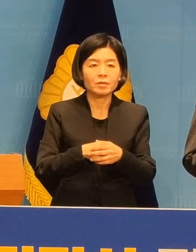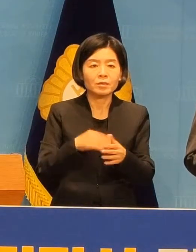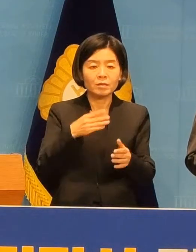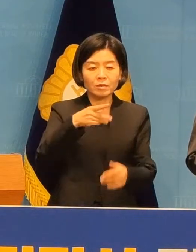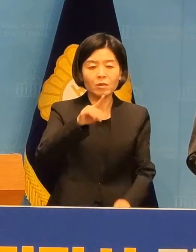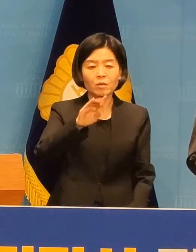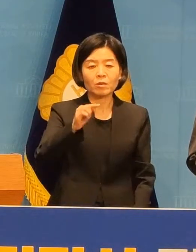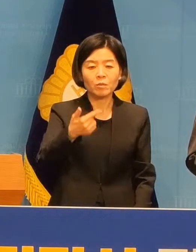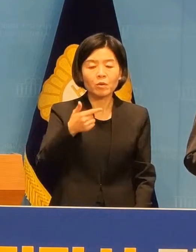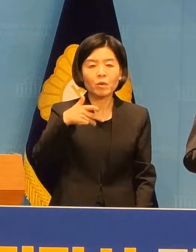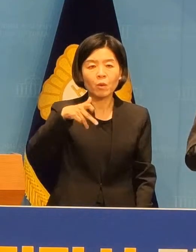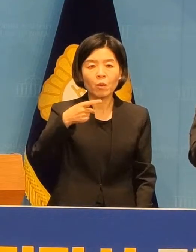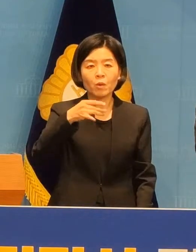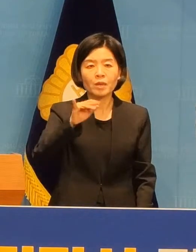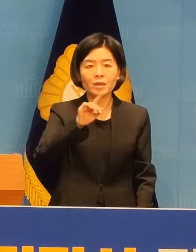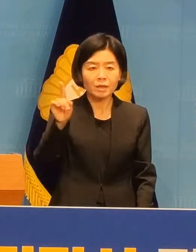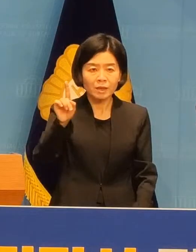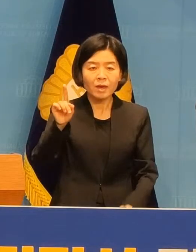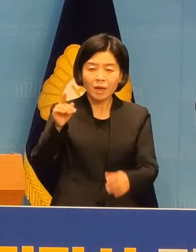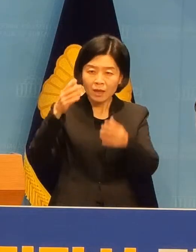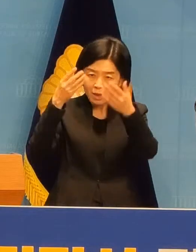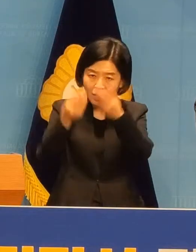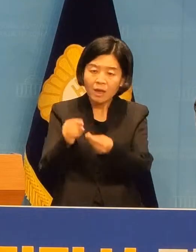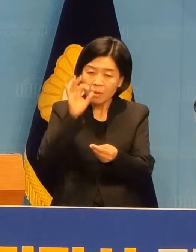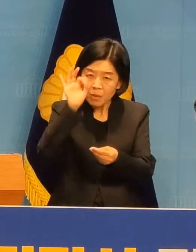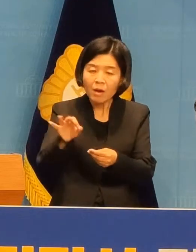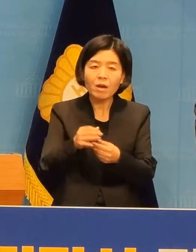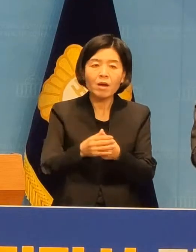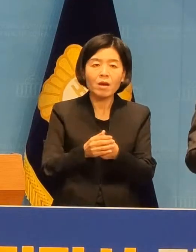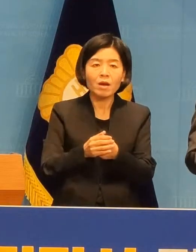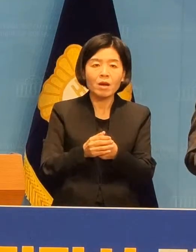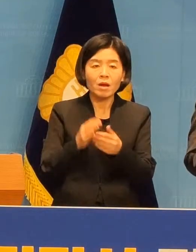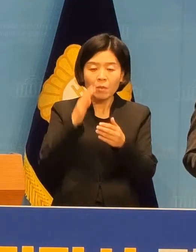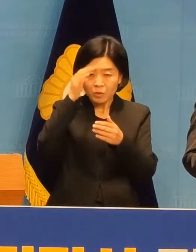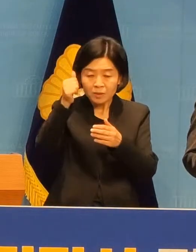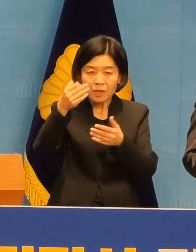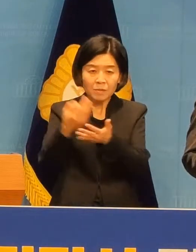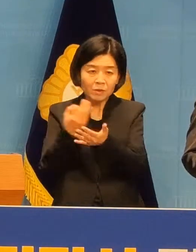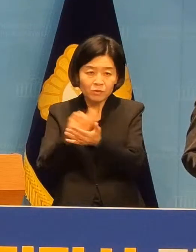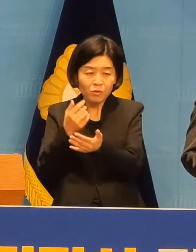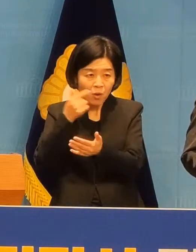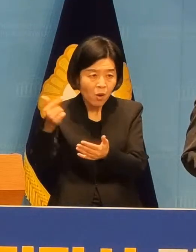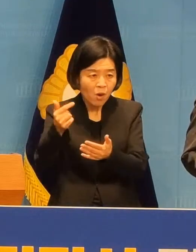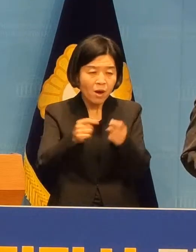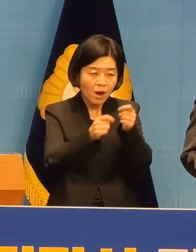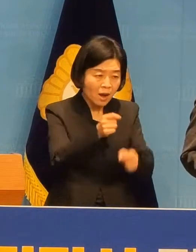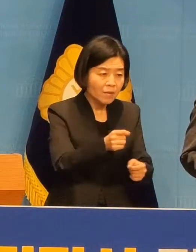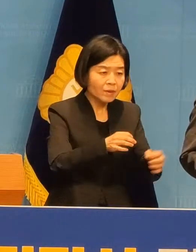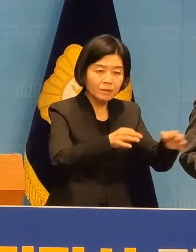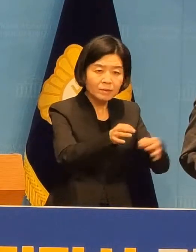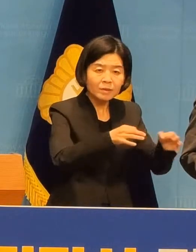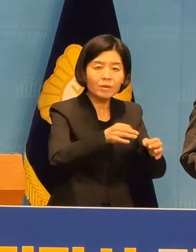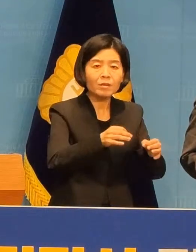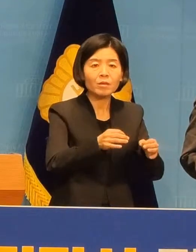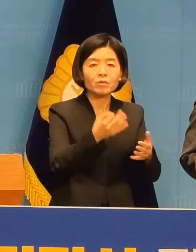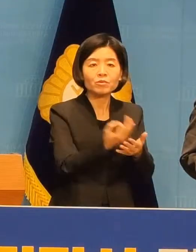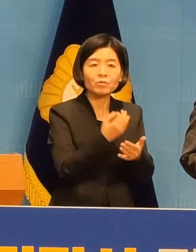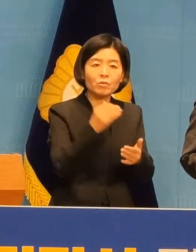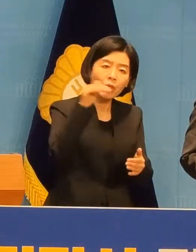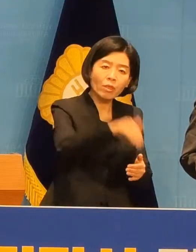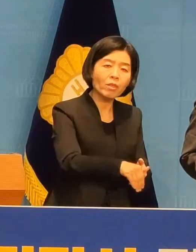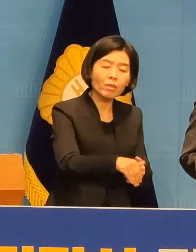중심으로 돌려막기식 브랜드 확장으로 본사 매출은 늘었지만 가맹점 매출은 하락하고 있다는 점을 지적했습니다.